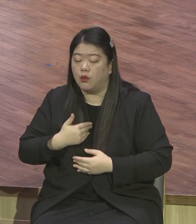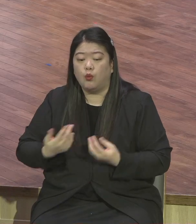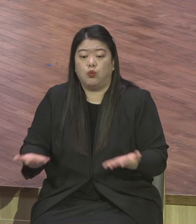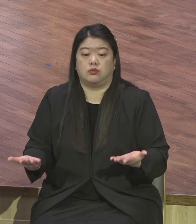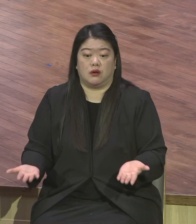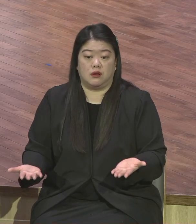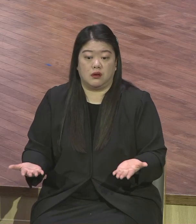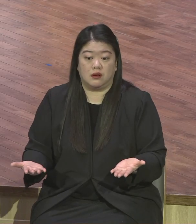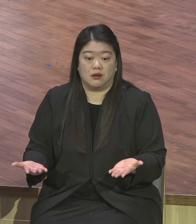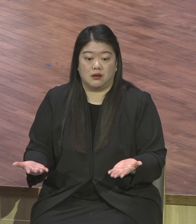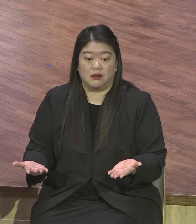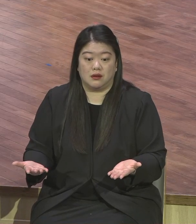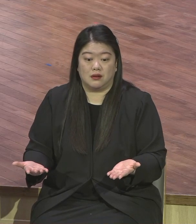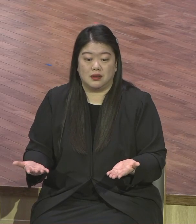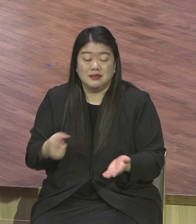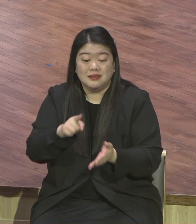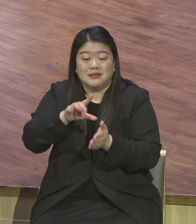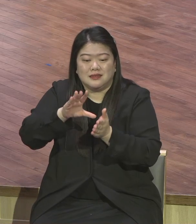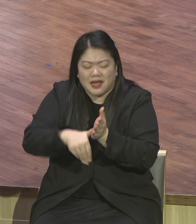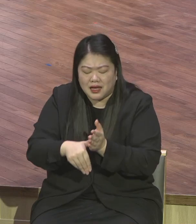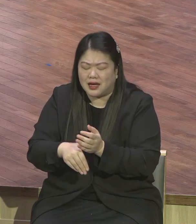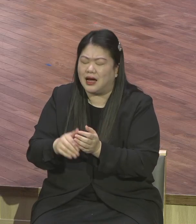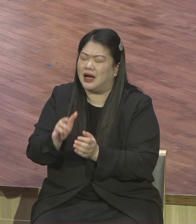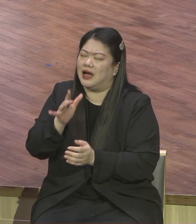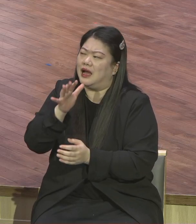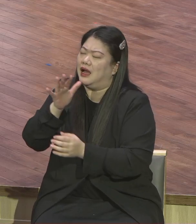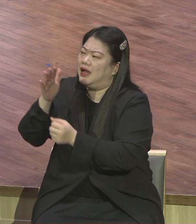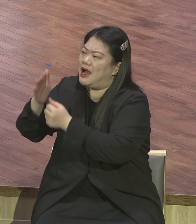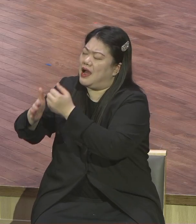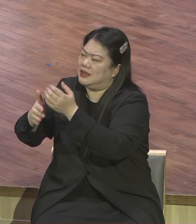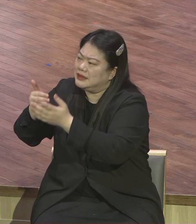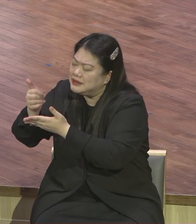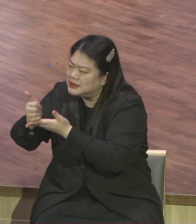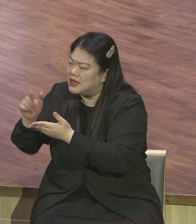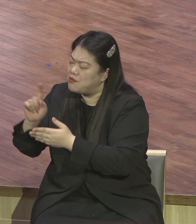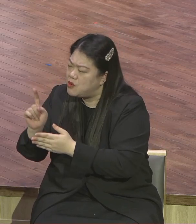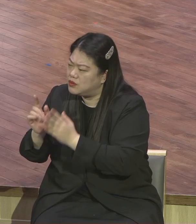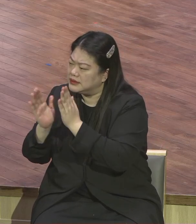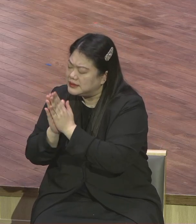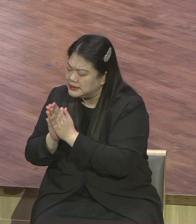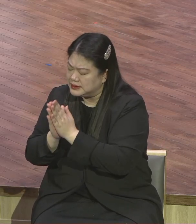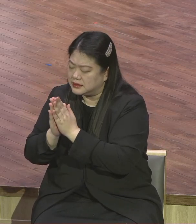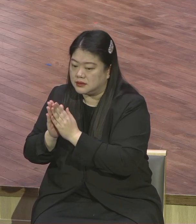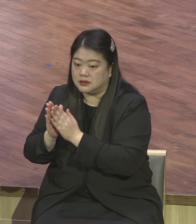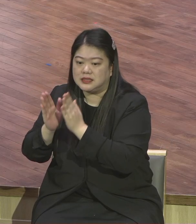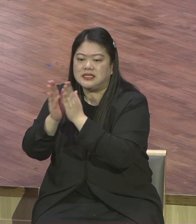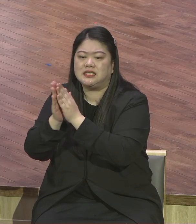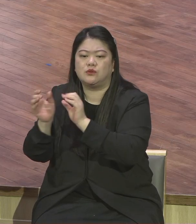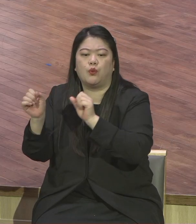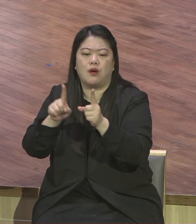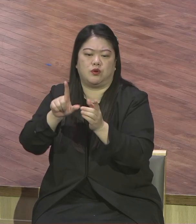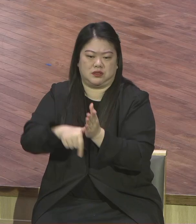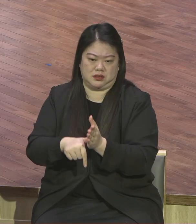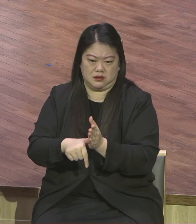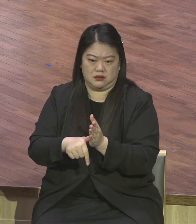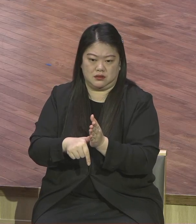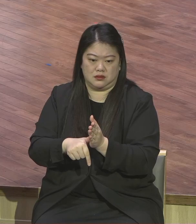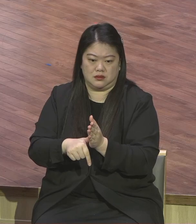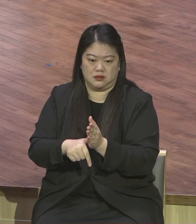이번 기회에 하나님 앞에 깨어 기도하면서 이 아픔과 고통을 인생 작품으로 만들어